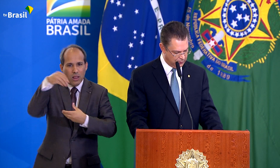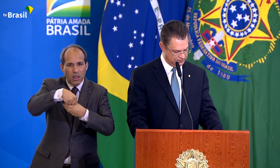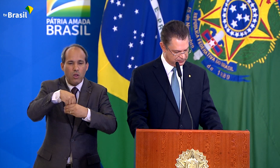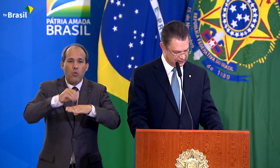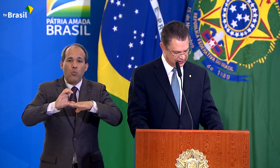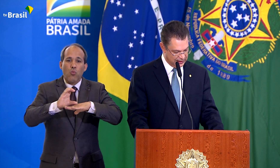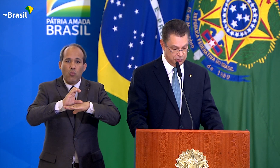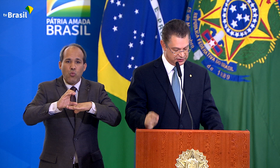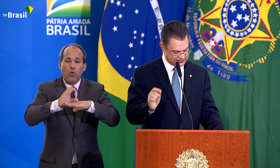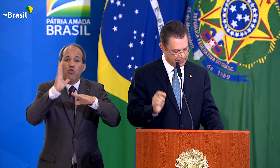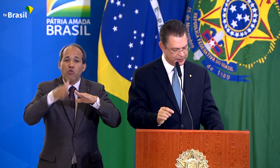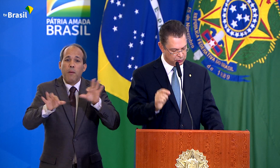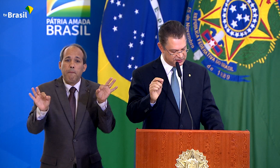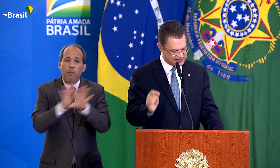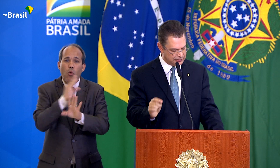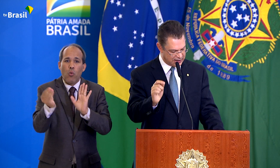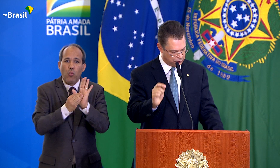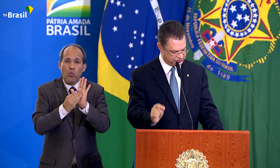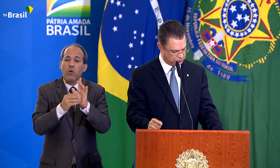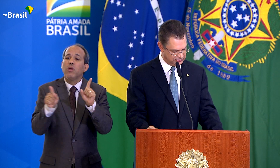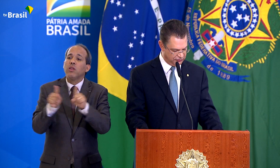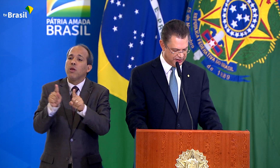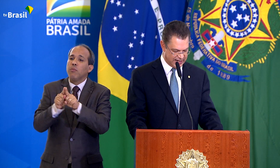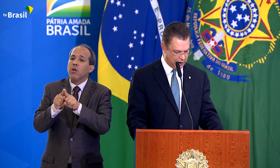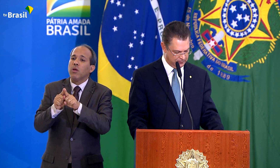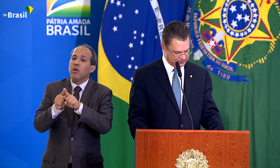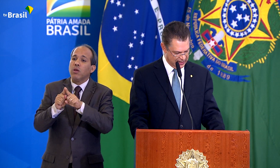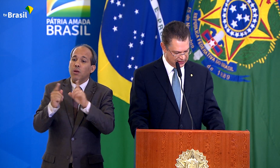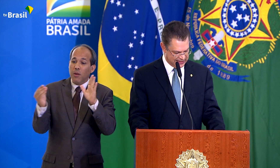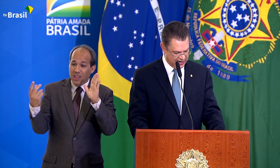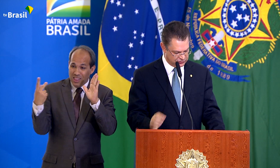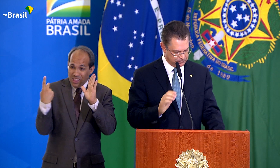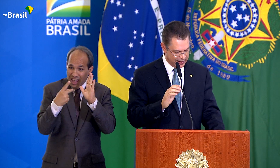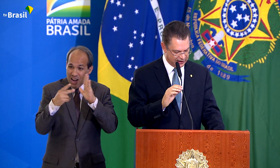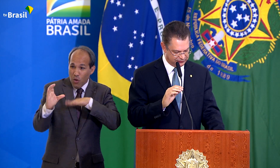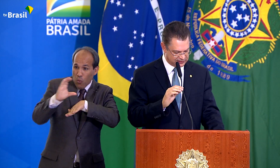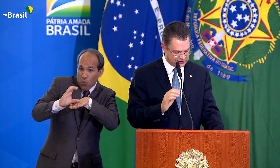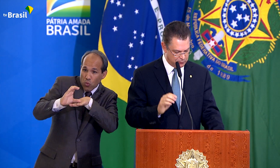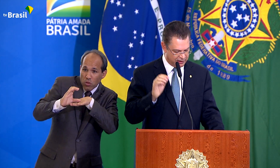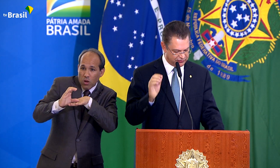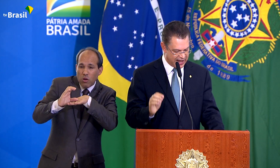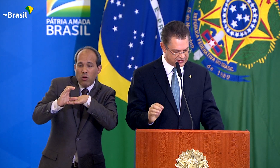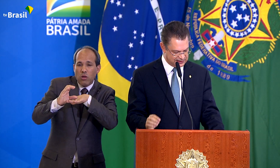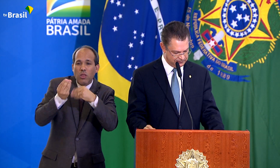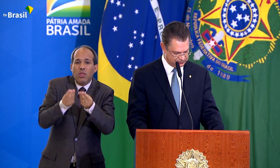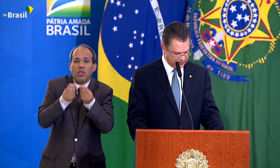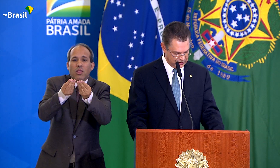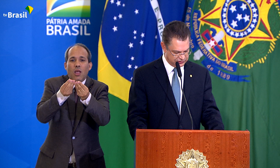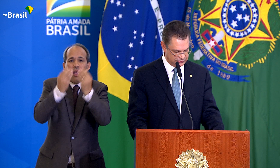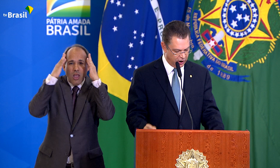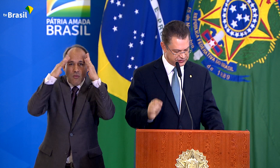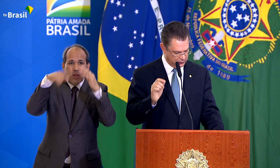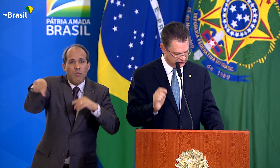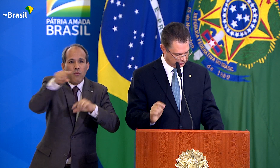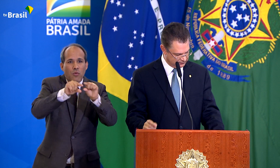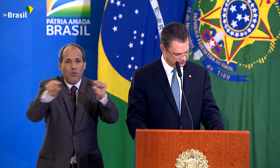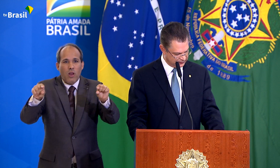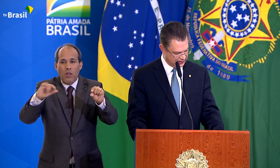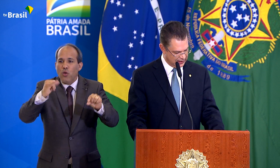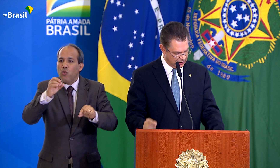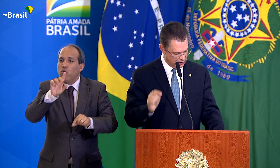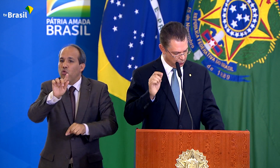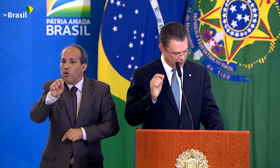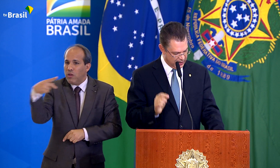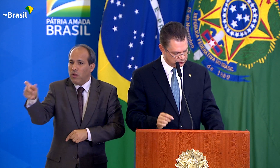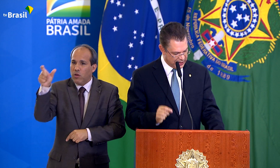Federal e o o colonizado na Constituição Federal deixo para reflexão uma frase de George